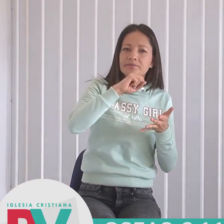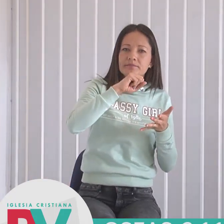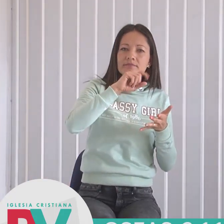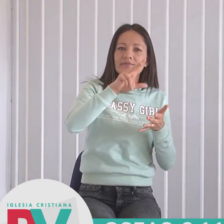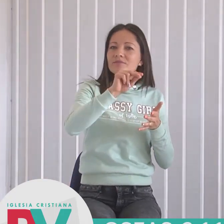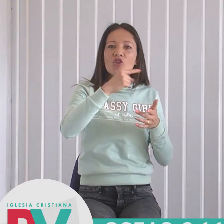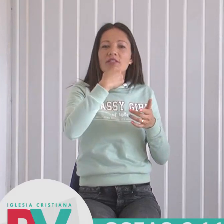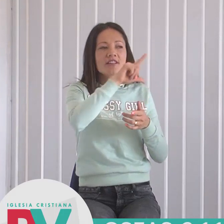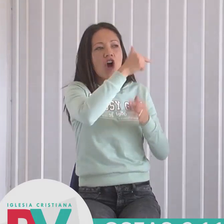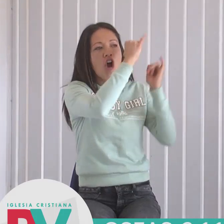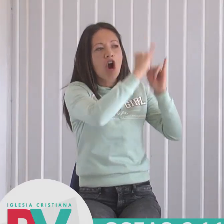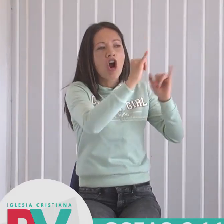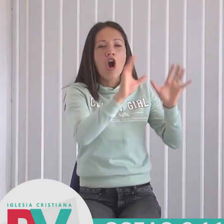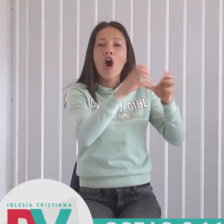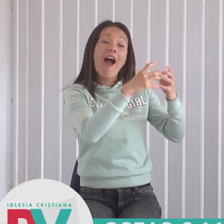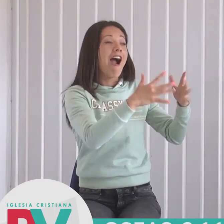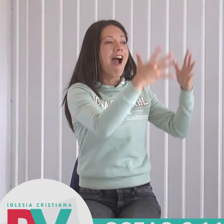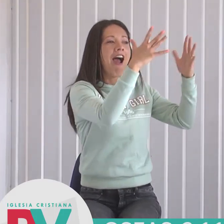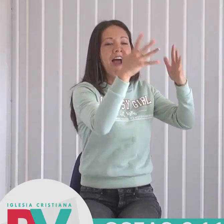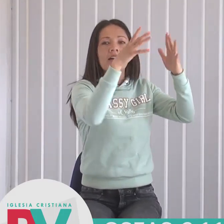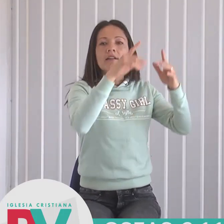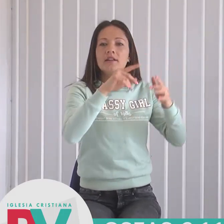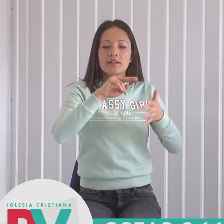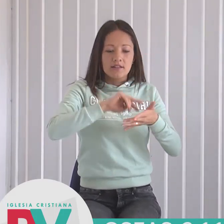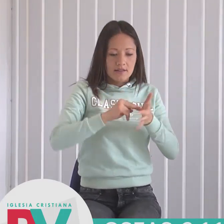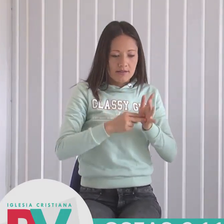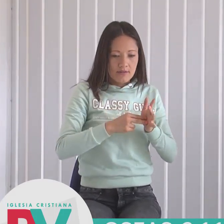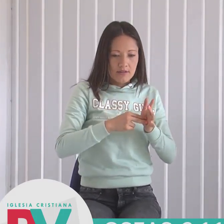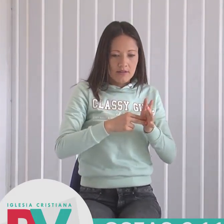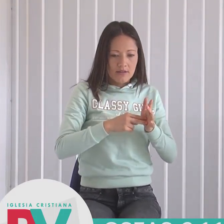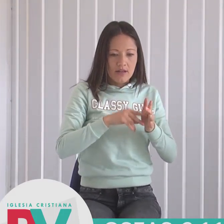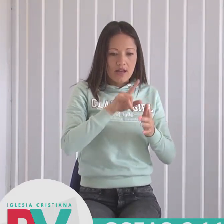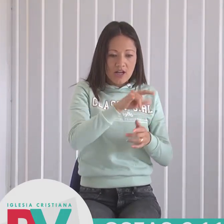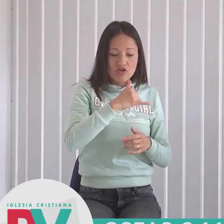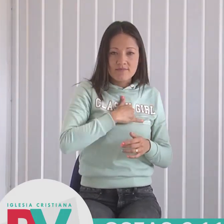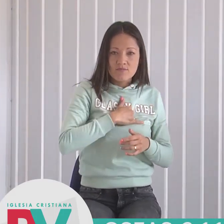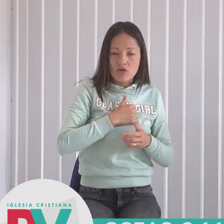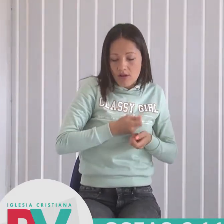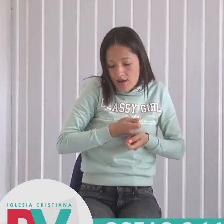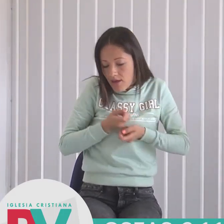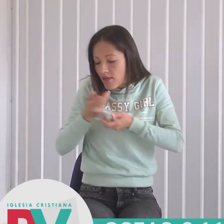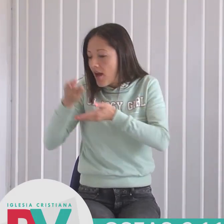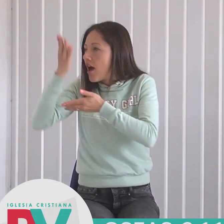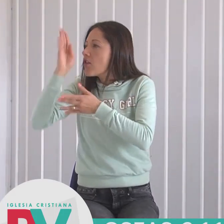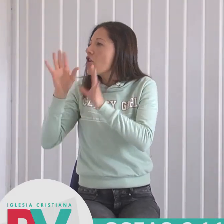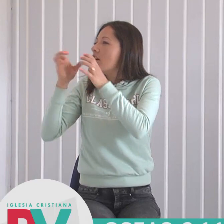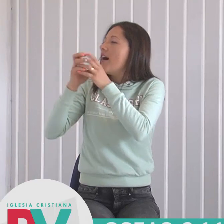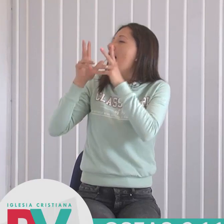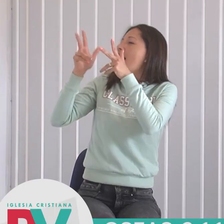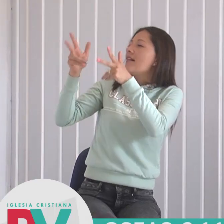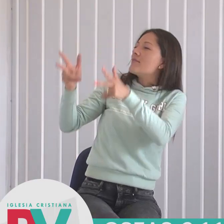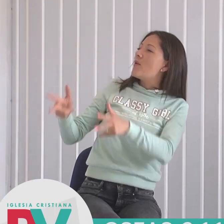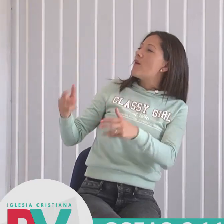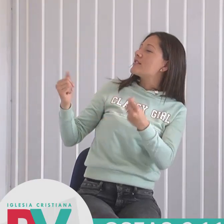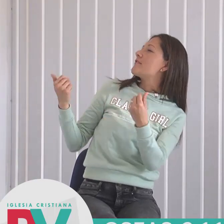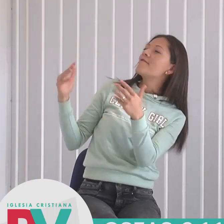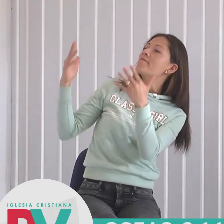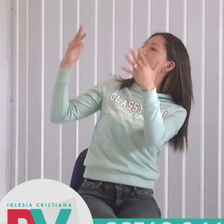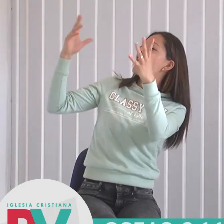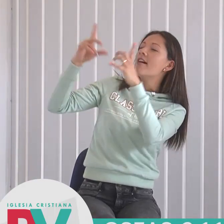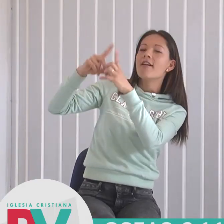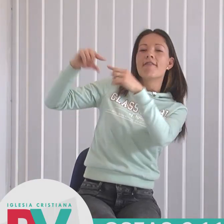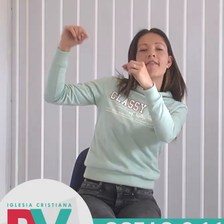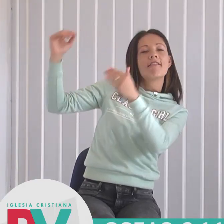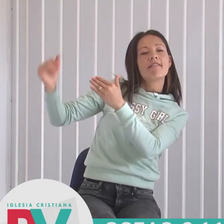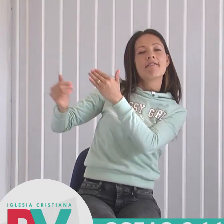otros dioses, sino que el versículo 11 encierra el culto que daban ellos a Dios. El reposo, las lunas